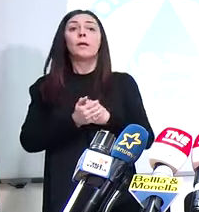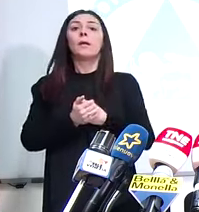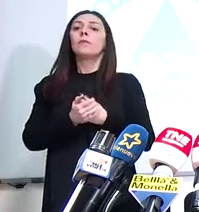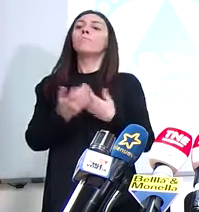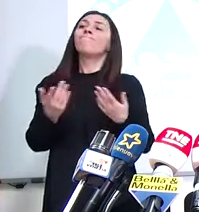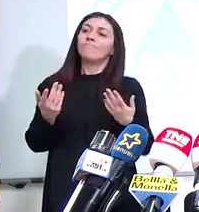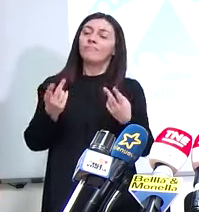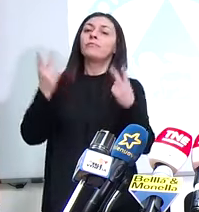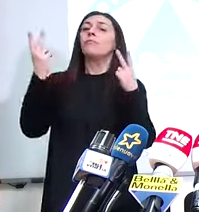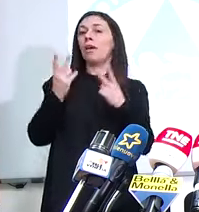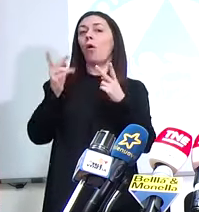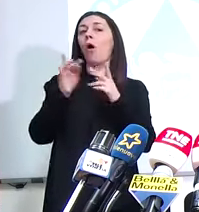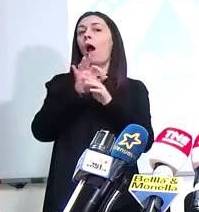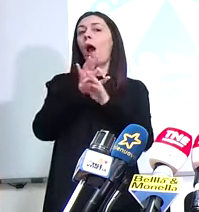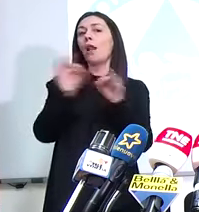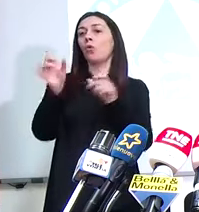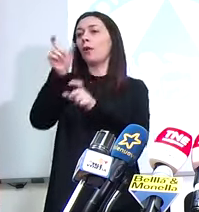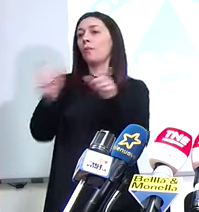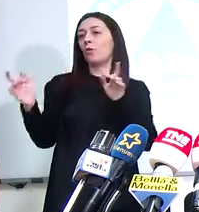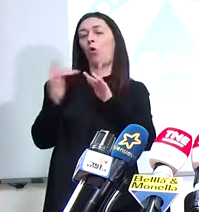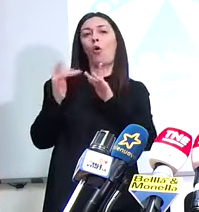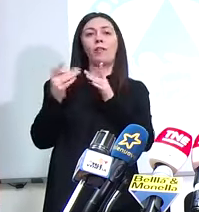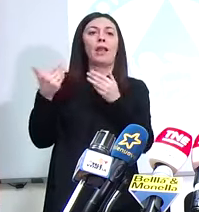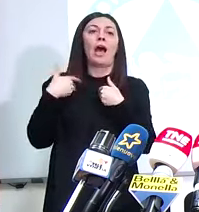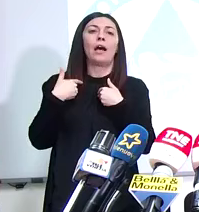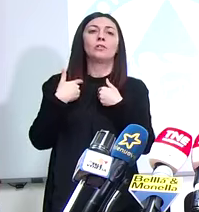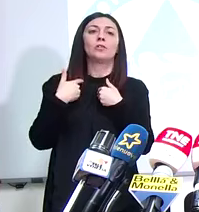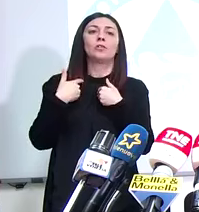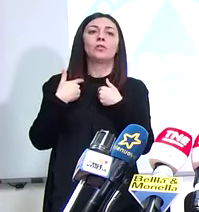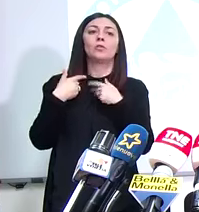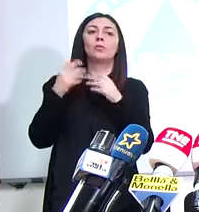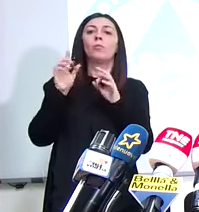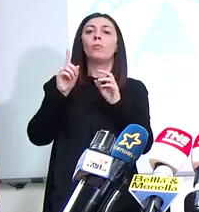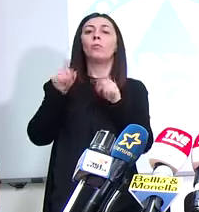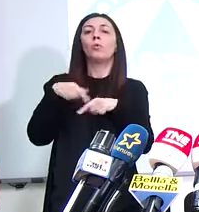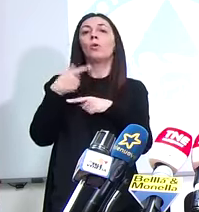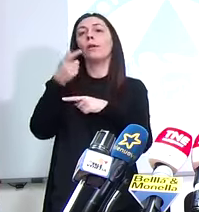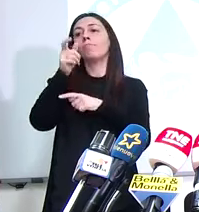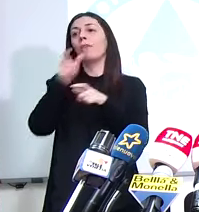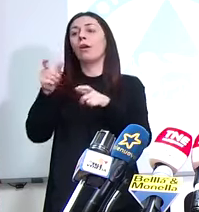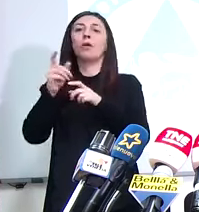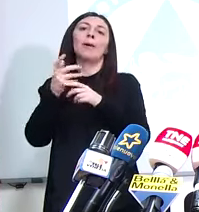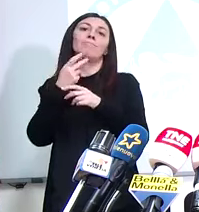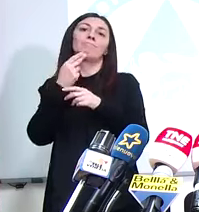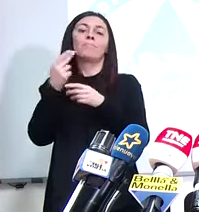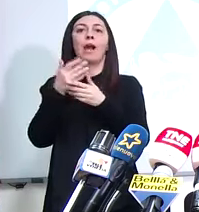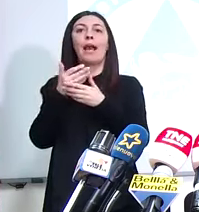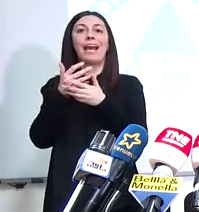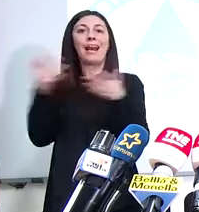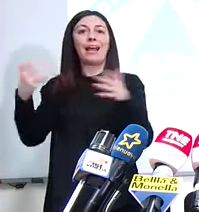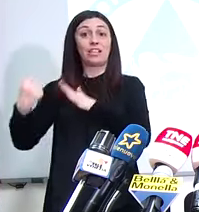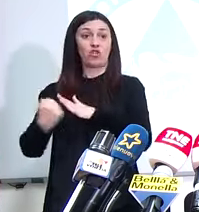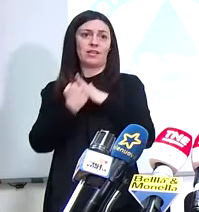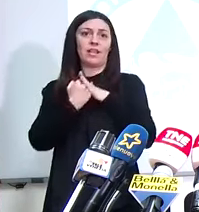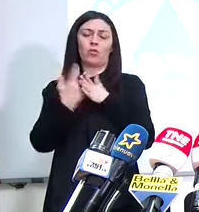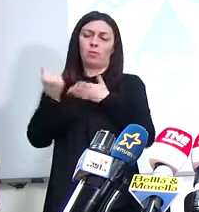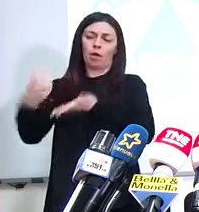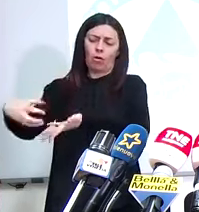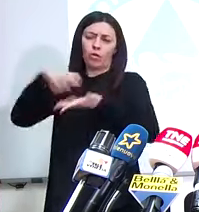momento guardate siamo in una fase nella quale non bisogna creare illusioni e vi prego di scriverlo io vedo a volte